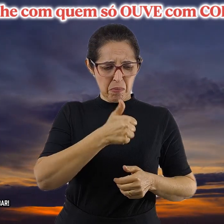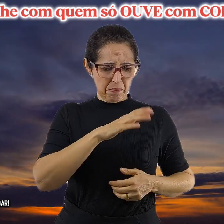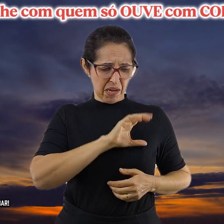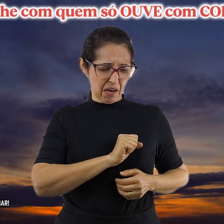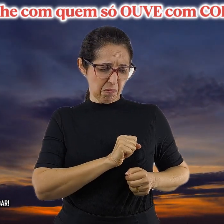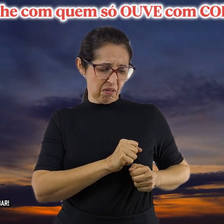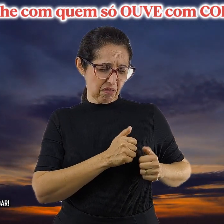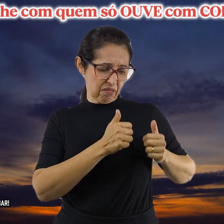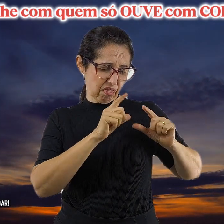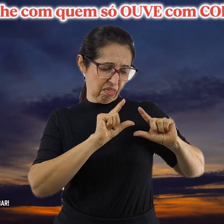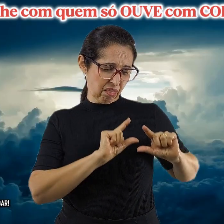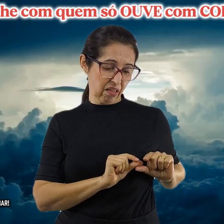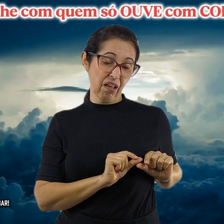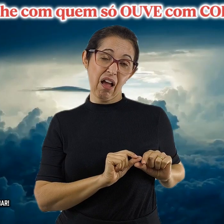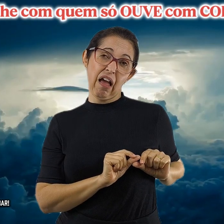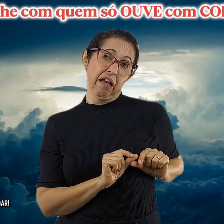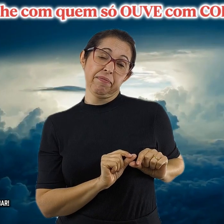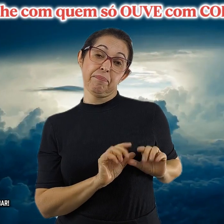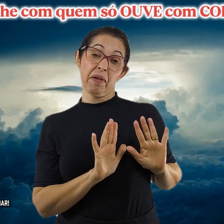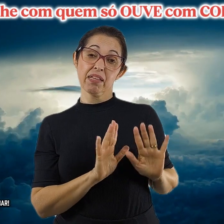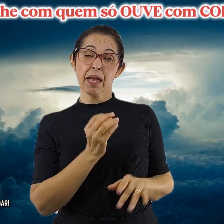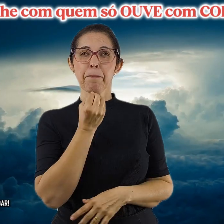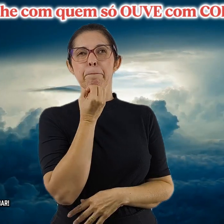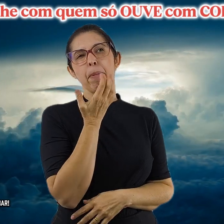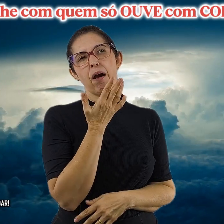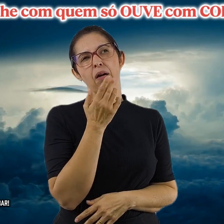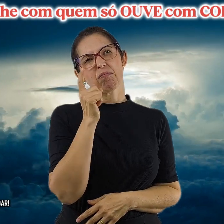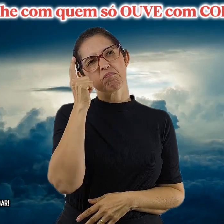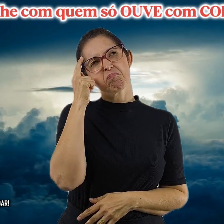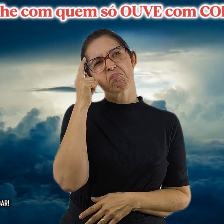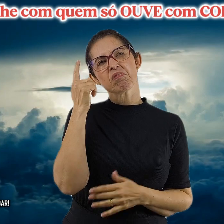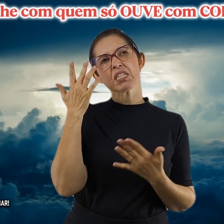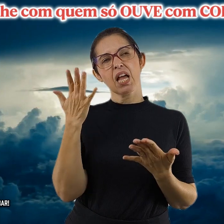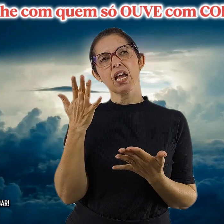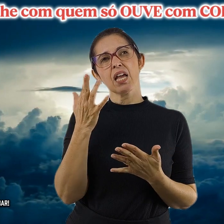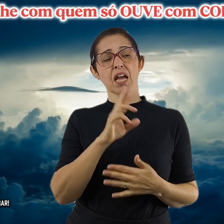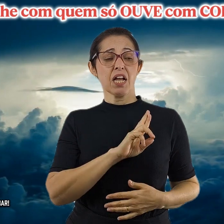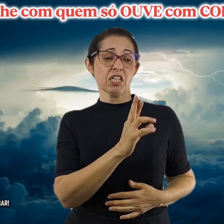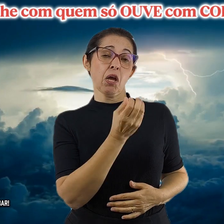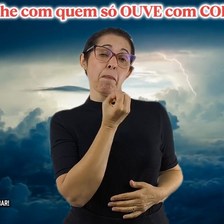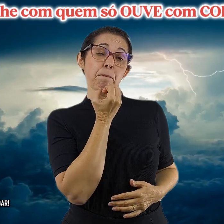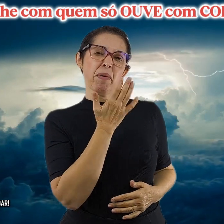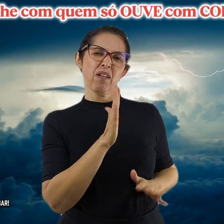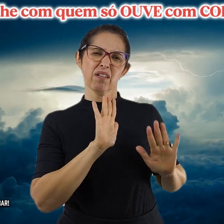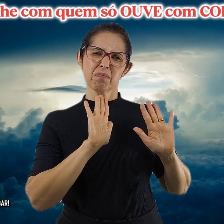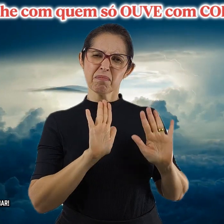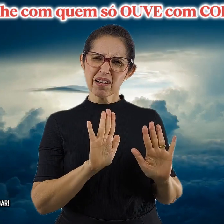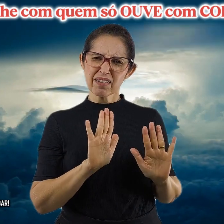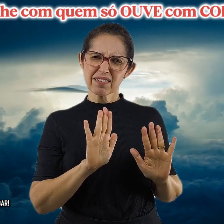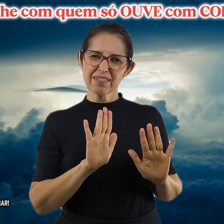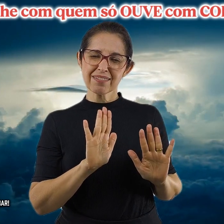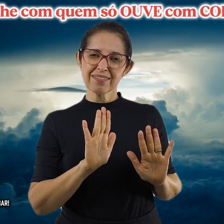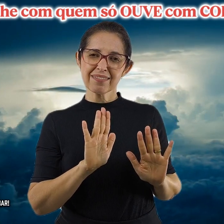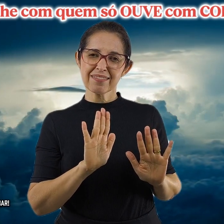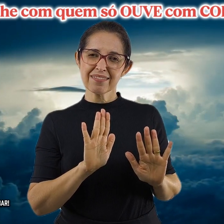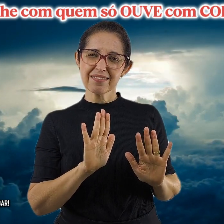amor, tem boa intenção, tem uma boa religião, né? Tem boas obras até,